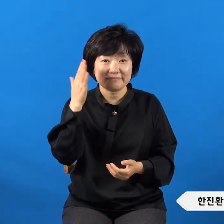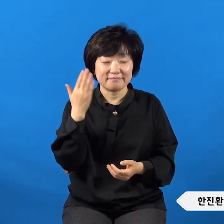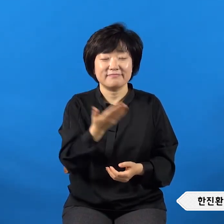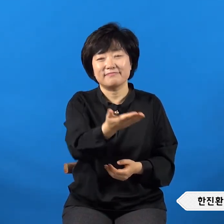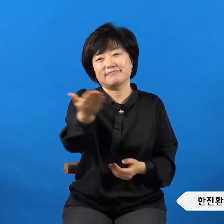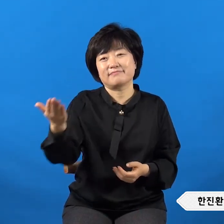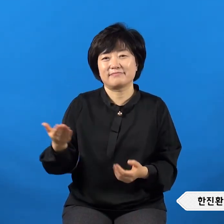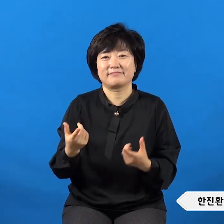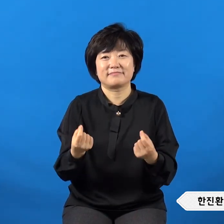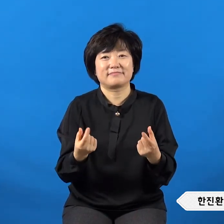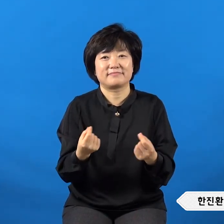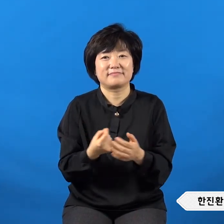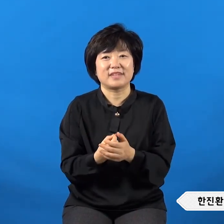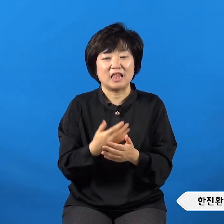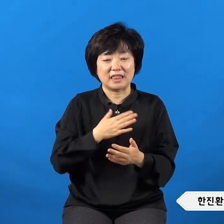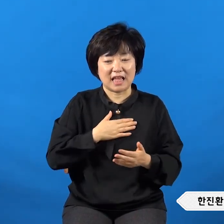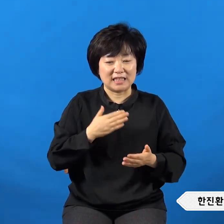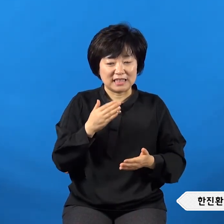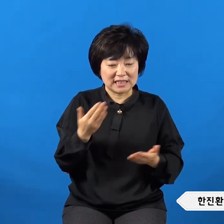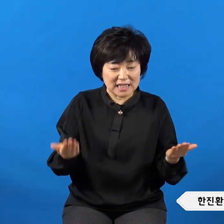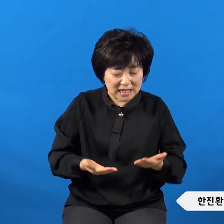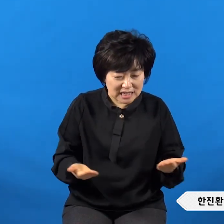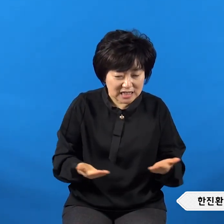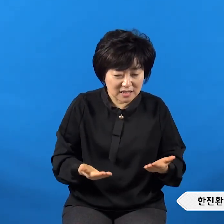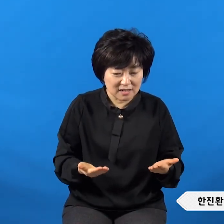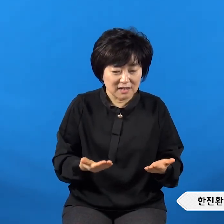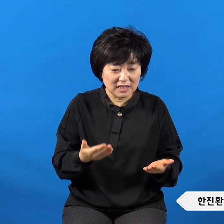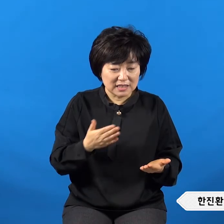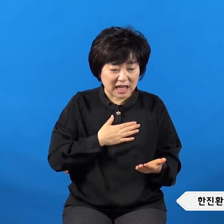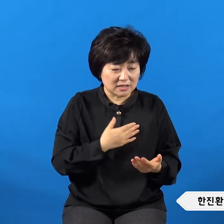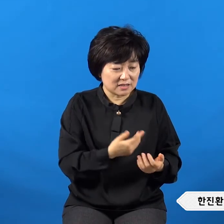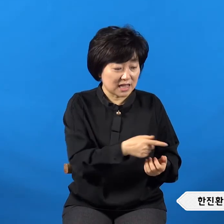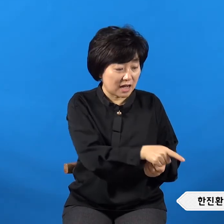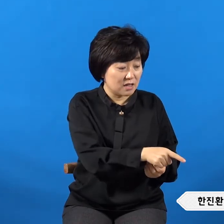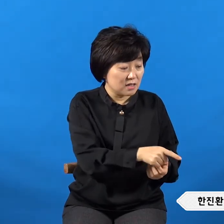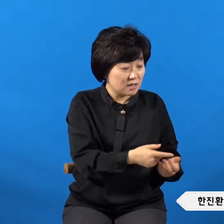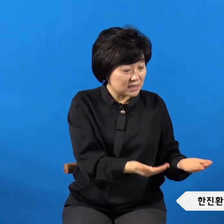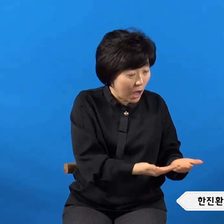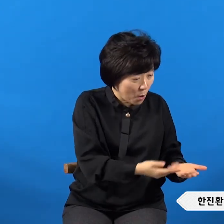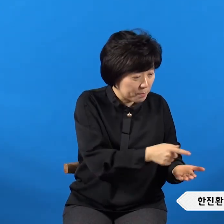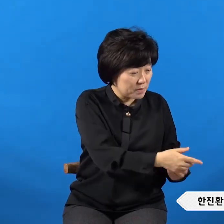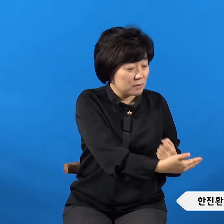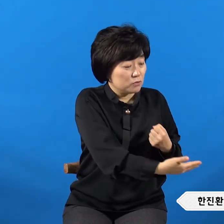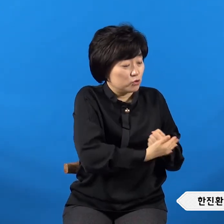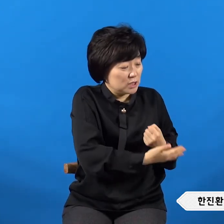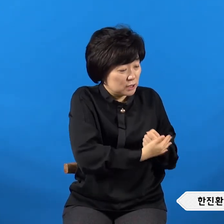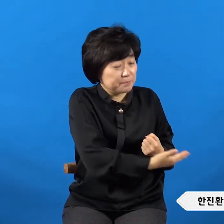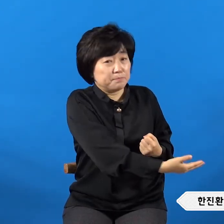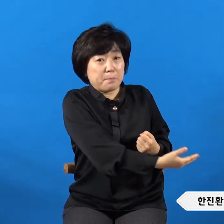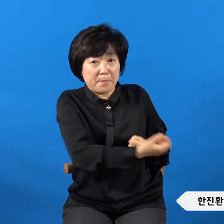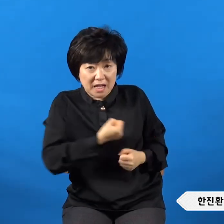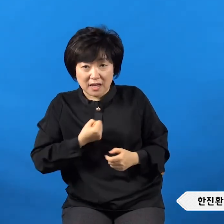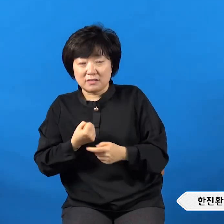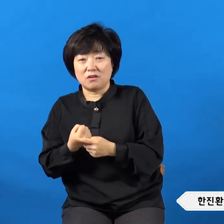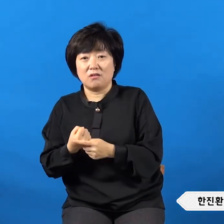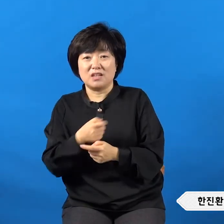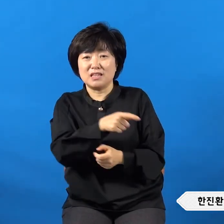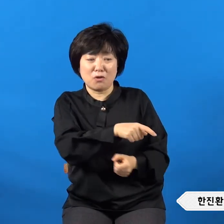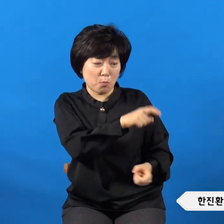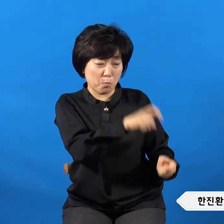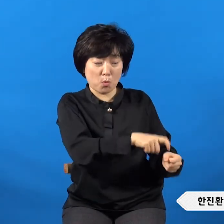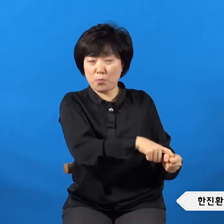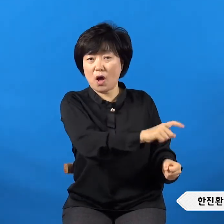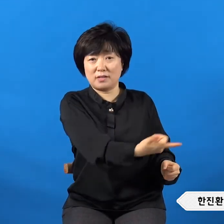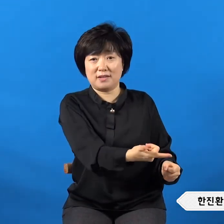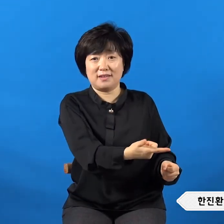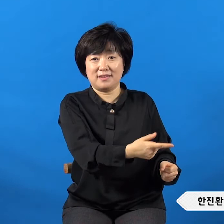여러분, 우리도 마찬가지입니다. 내 사업체는 디딤돌입니다. 그걸 최종 목표로 생각을 하면 안 됩니다.